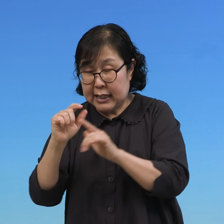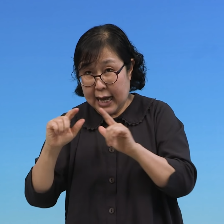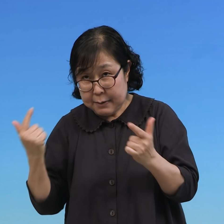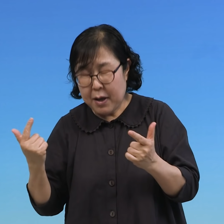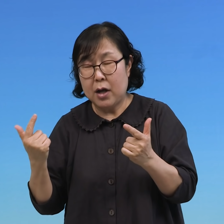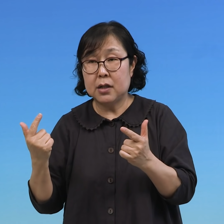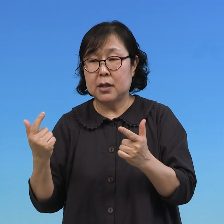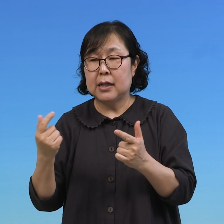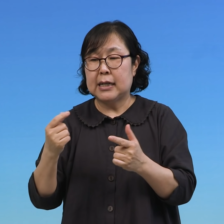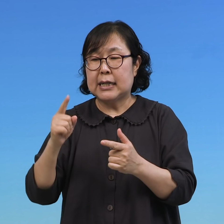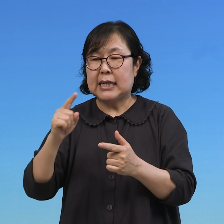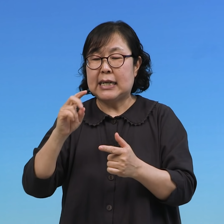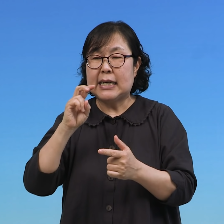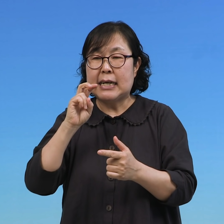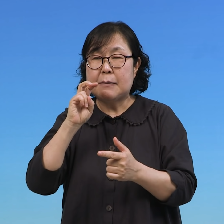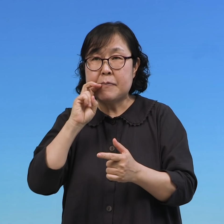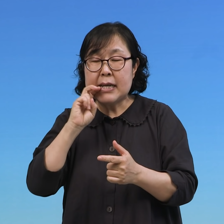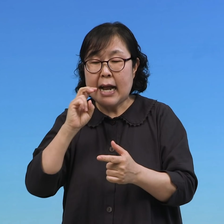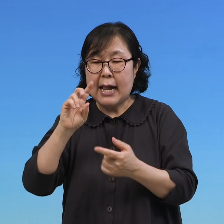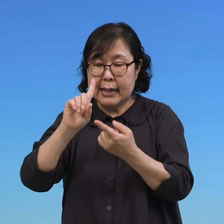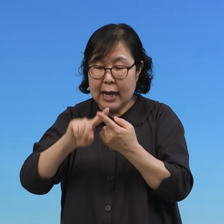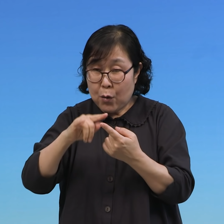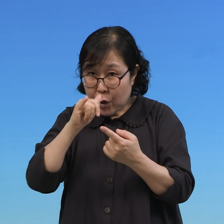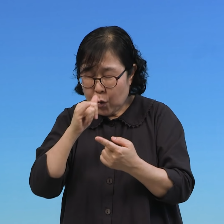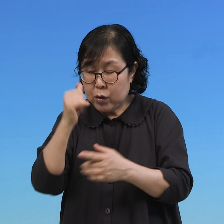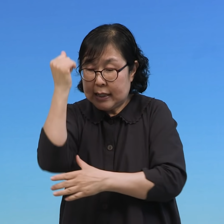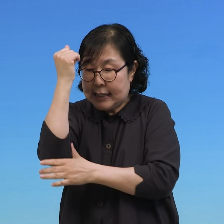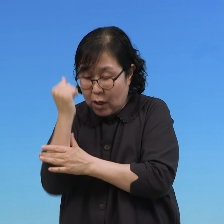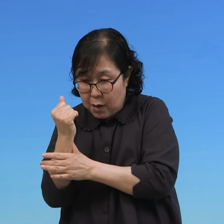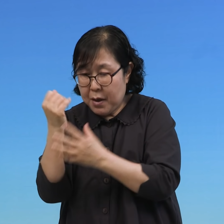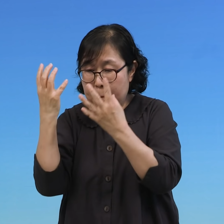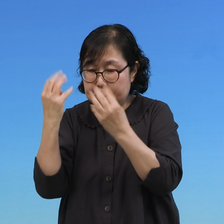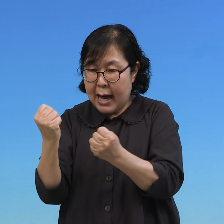있고 죽으면 많은 열매를 맺느니라.